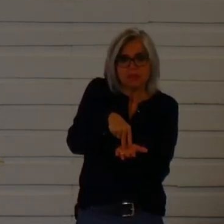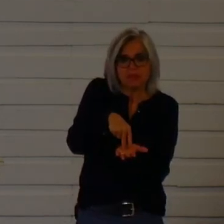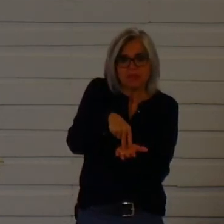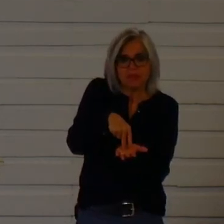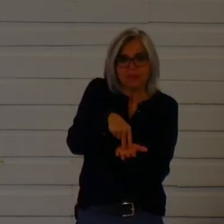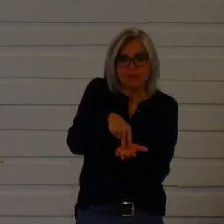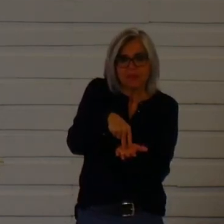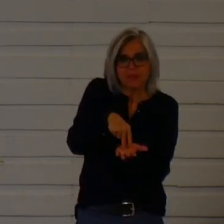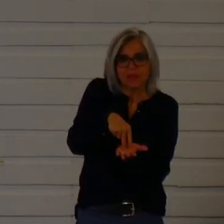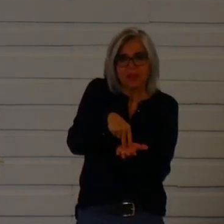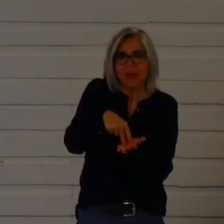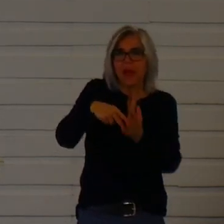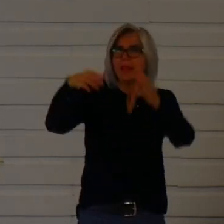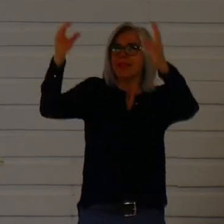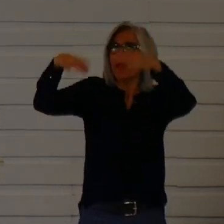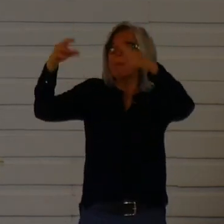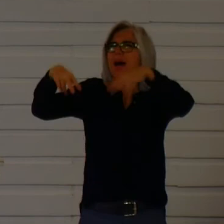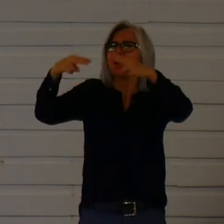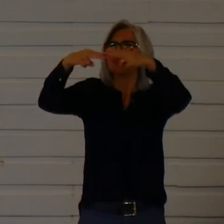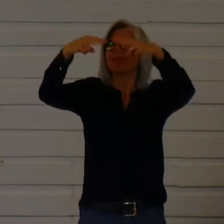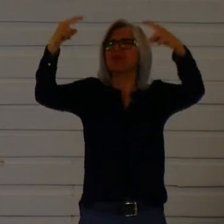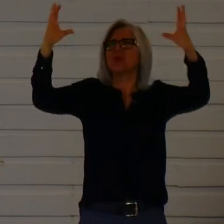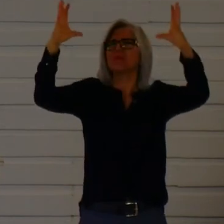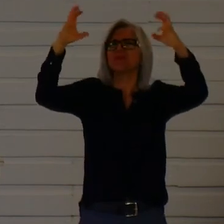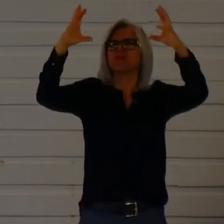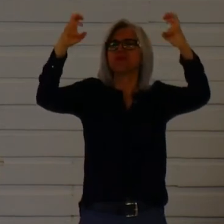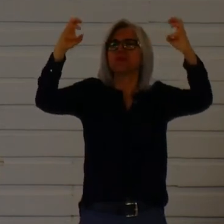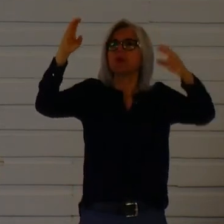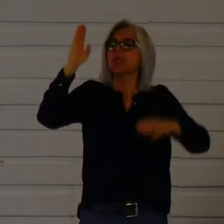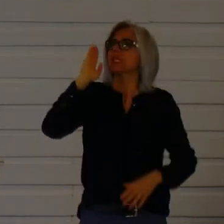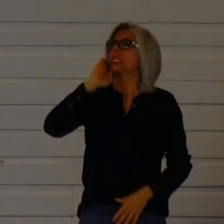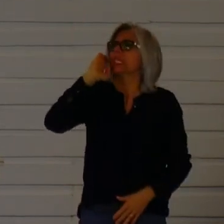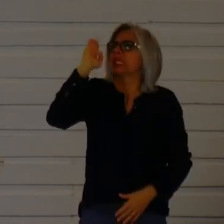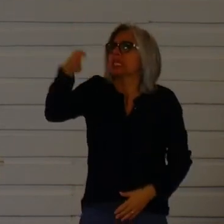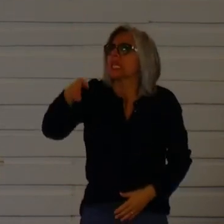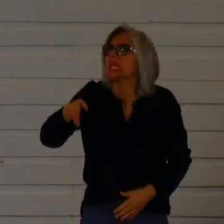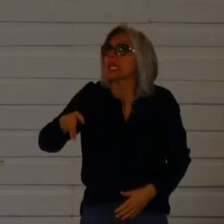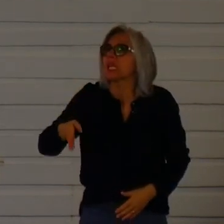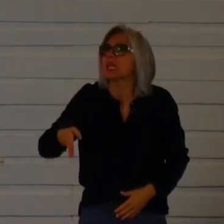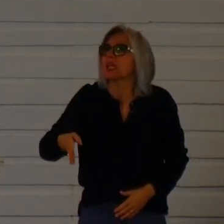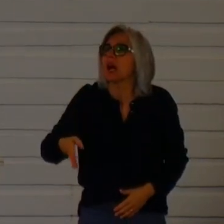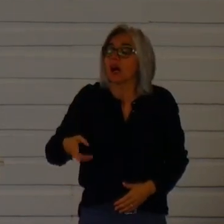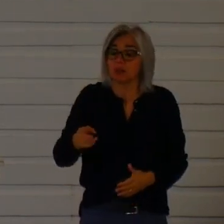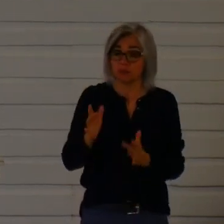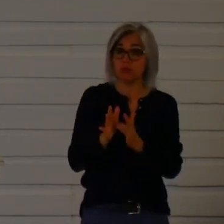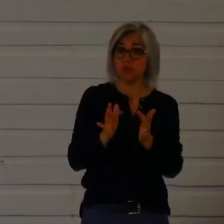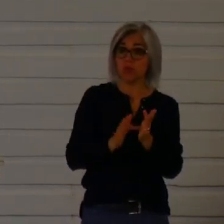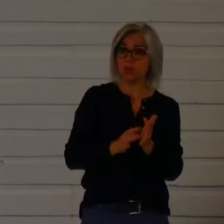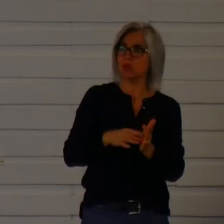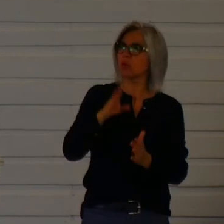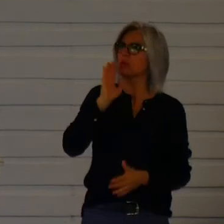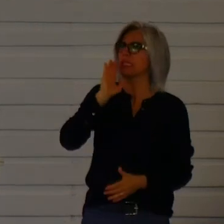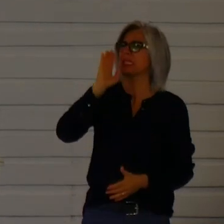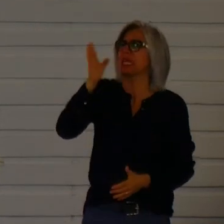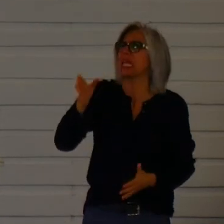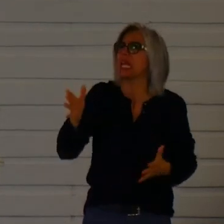Calma la tempesta, sgrida i mari, i venti. E che cosa succede? Che loro in quella circostanza,